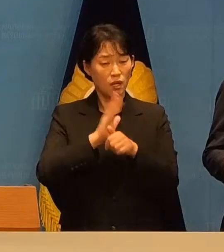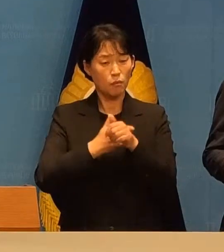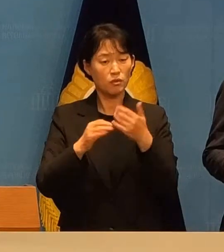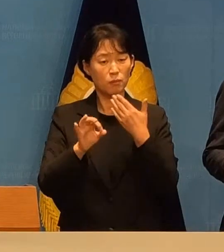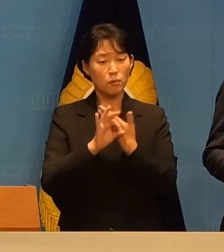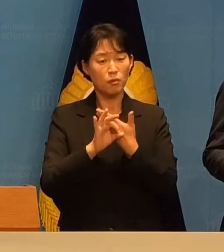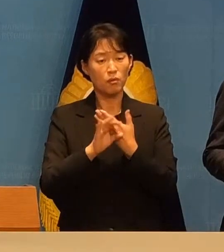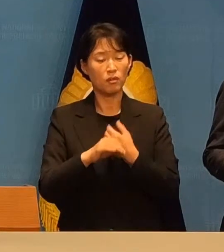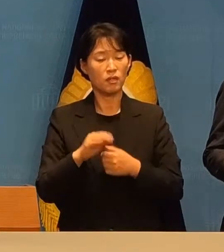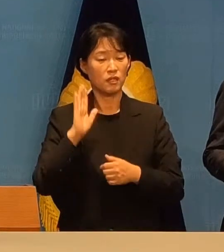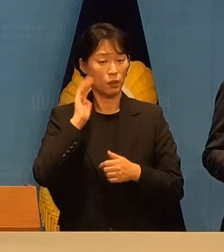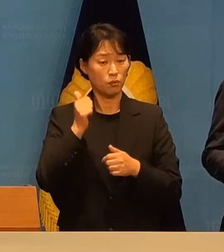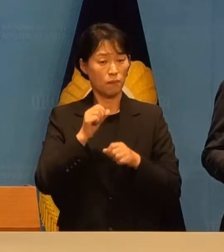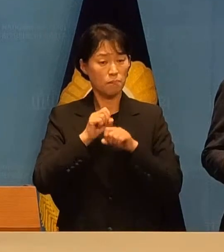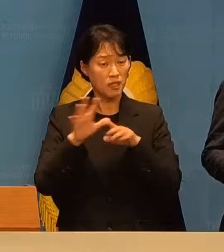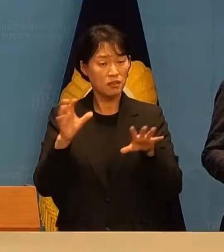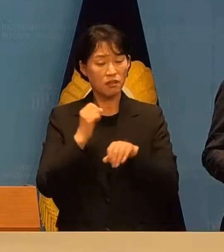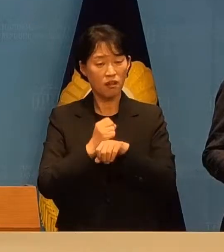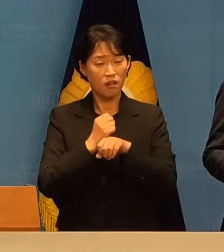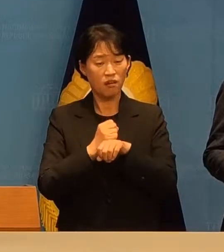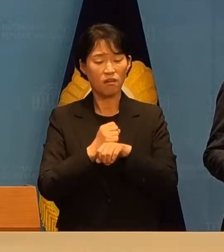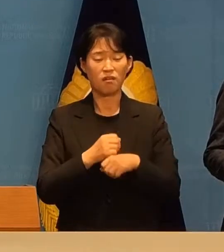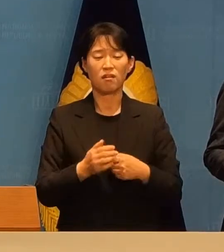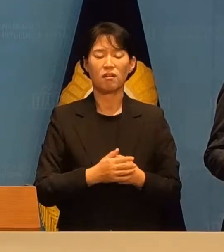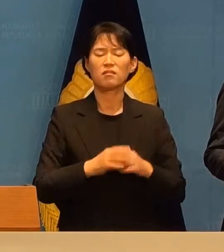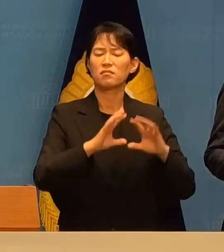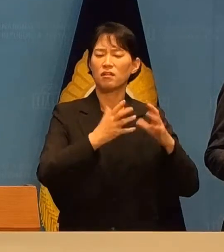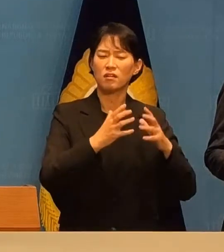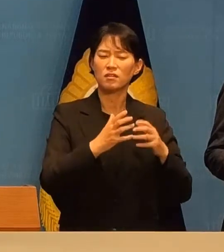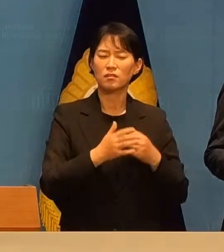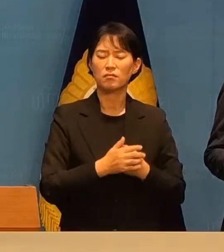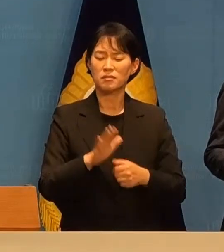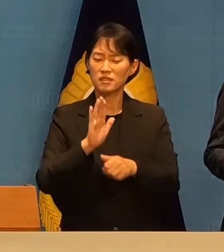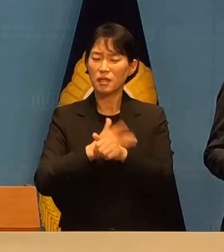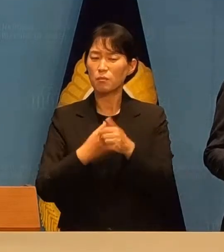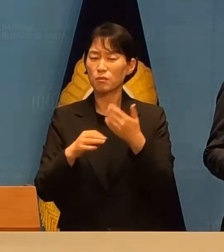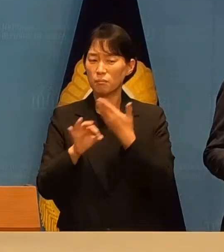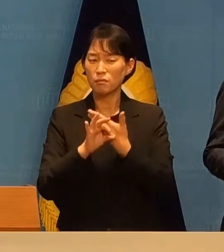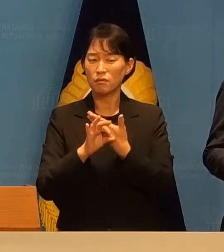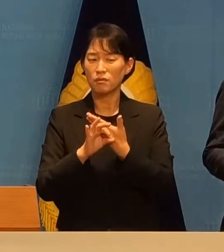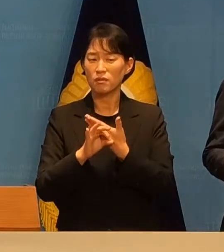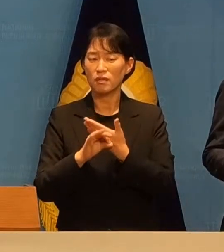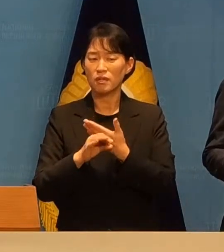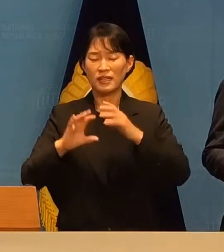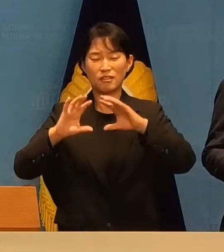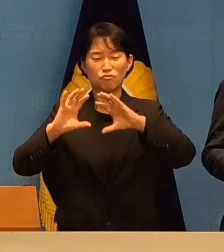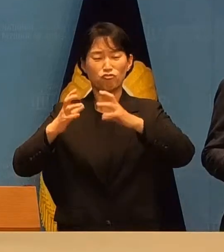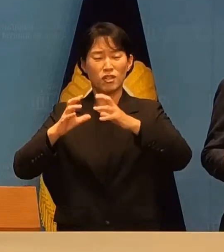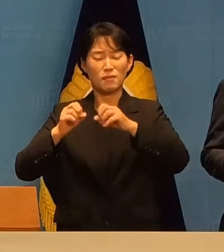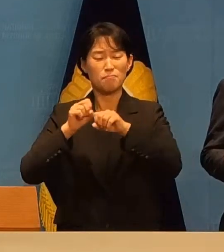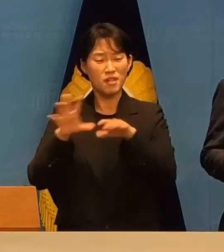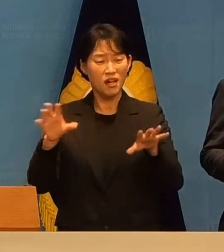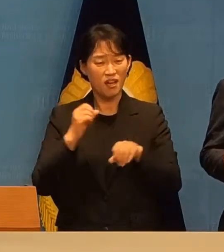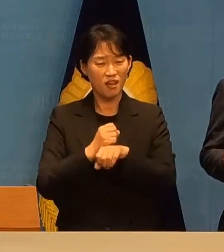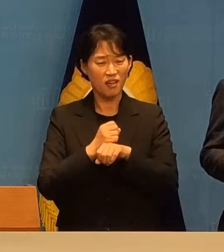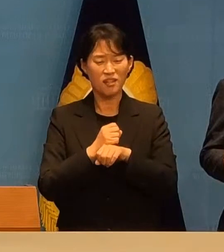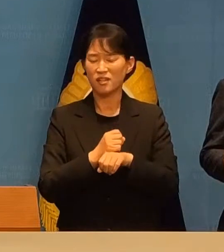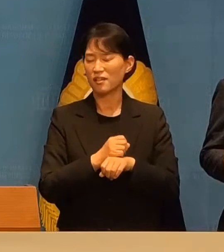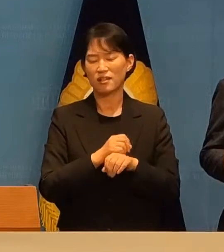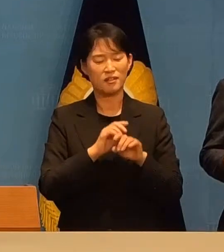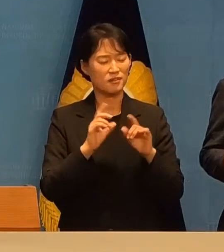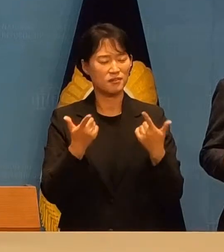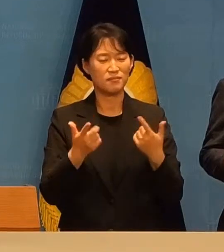그럼 청와대를 해산시킬 것인가? 국가에서 장관이 잘못하면 국가를 해산시킬 것인가? 그거는